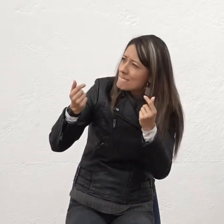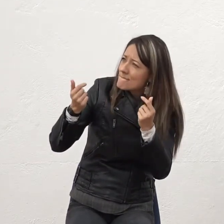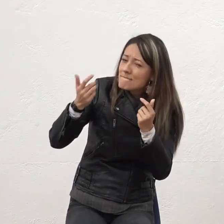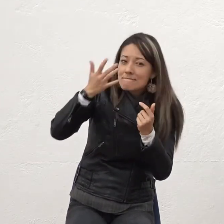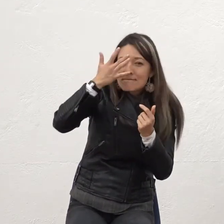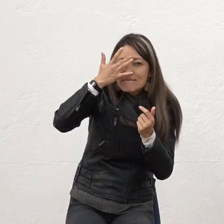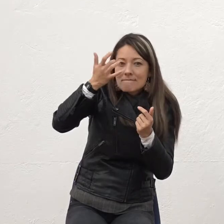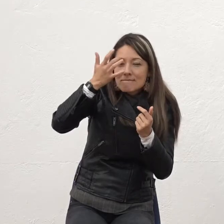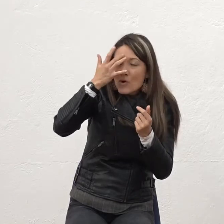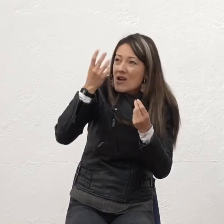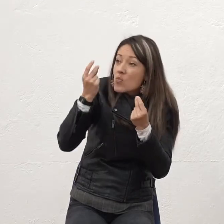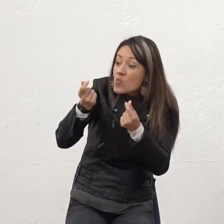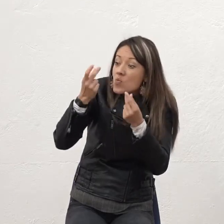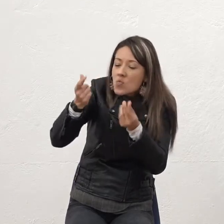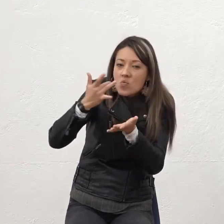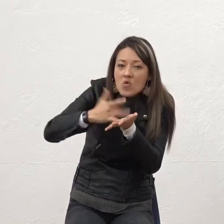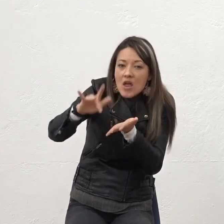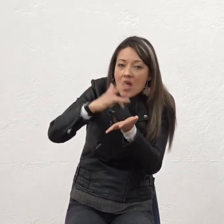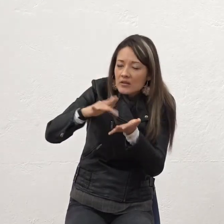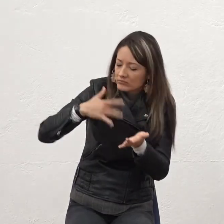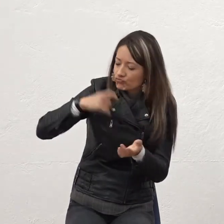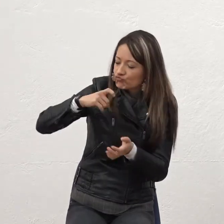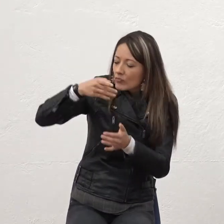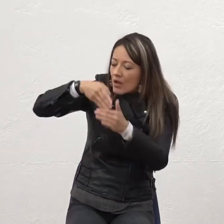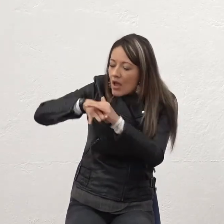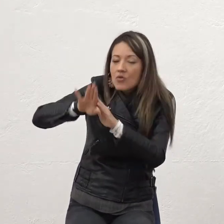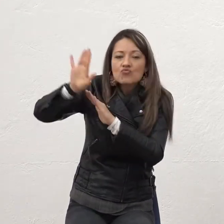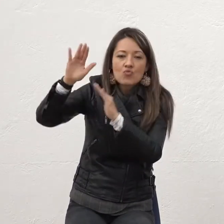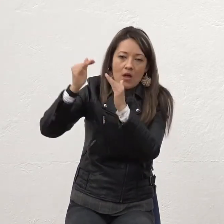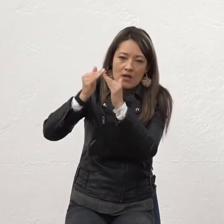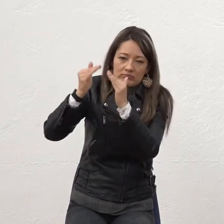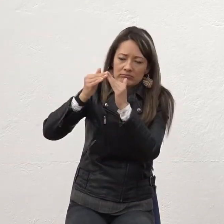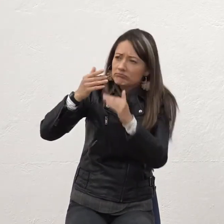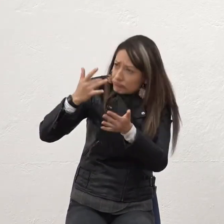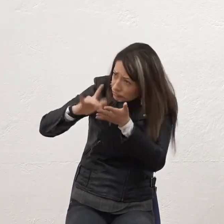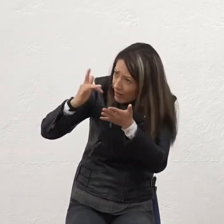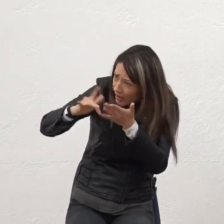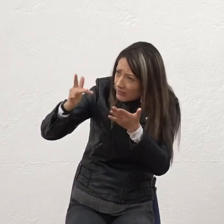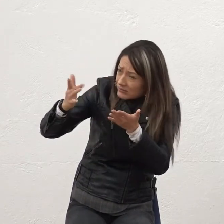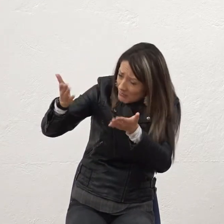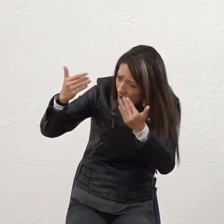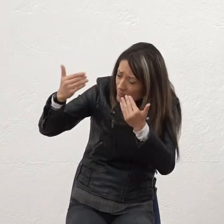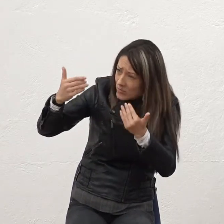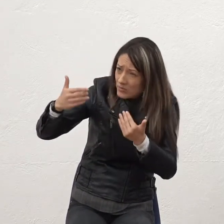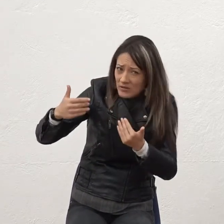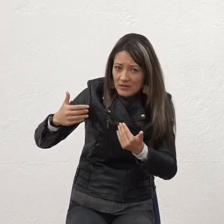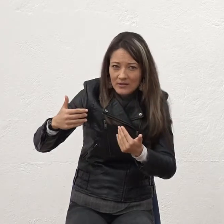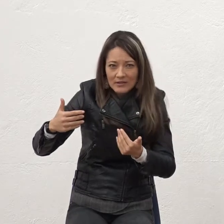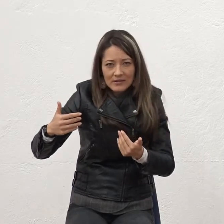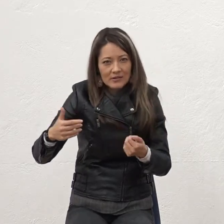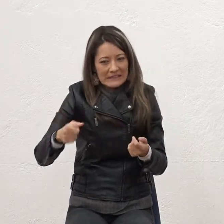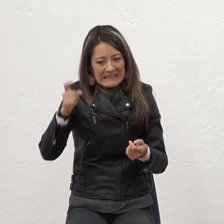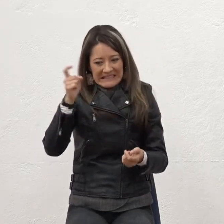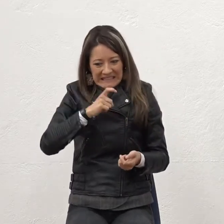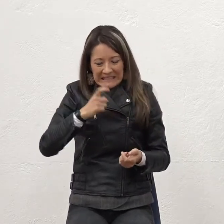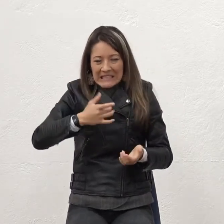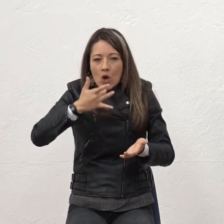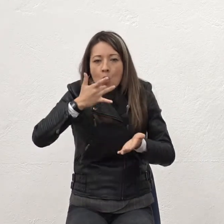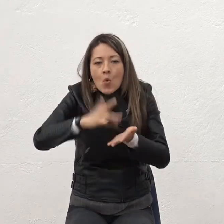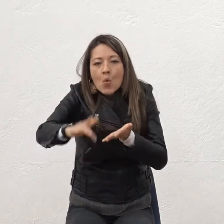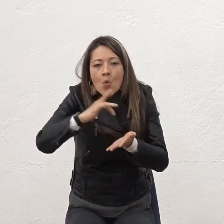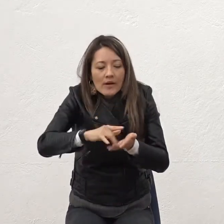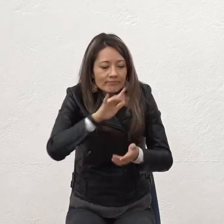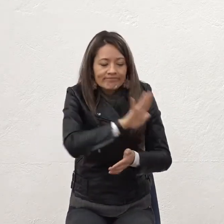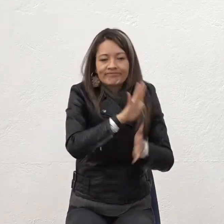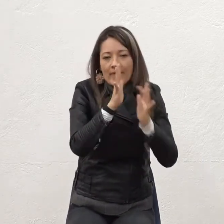es urgente, me es necesario posar en tu casa. O sea, era una necesidad imperiosa del Señor Jesús,